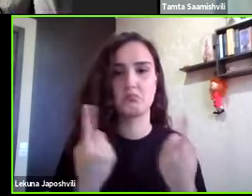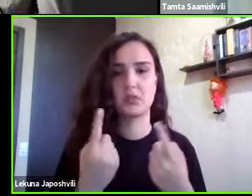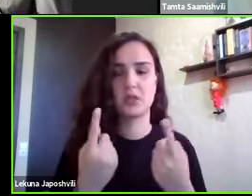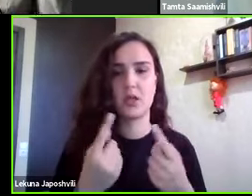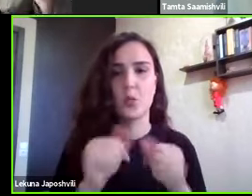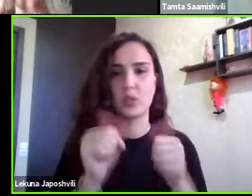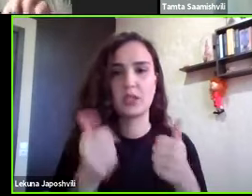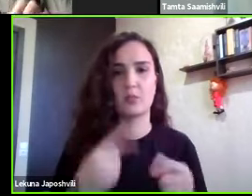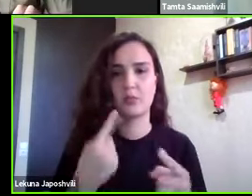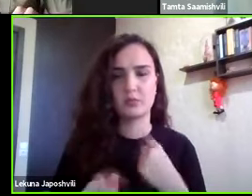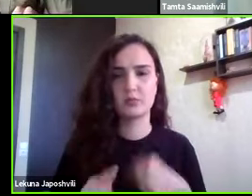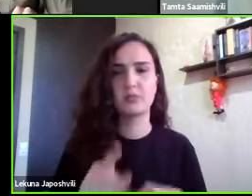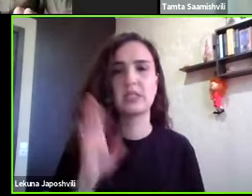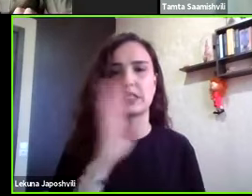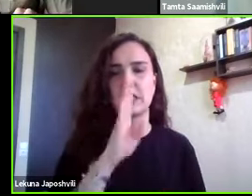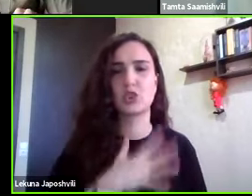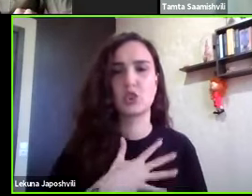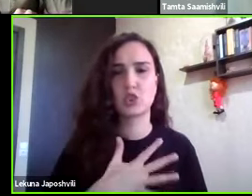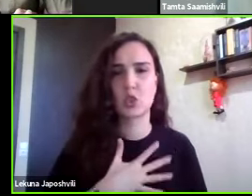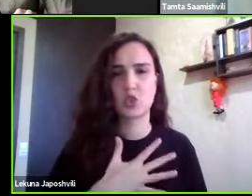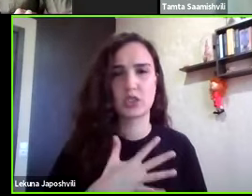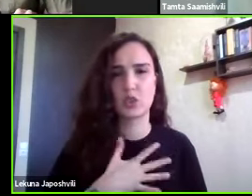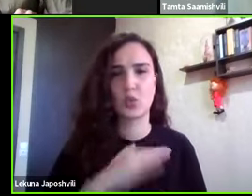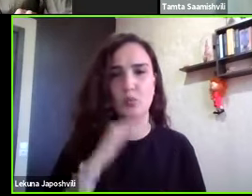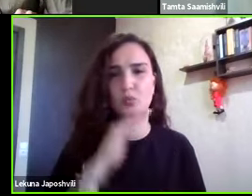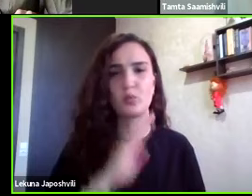სინდრომით, მწვავე უკმარისობით რომ